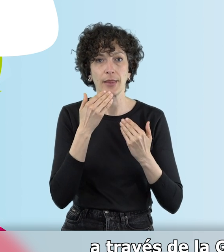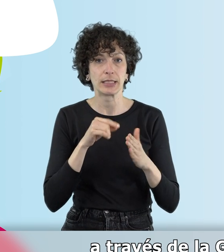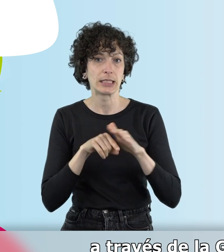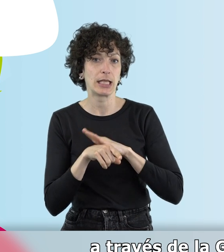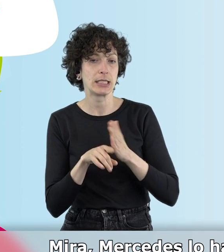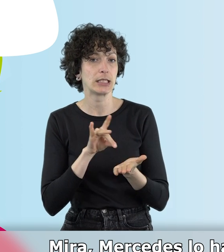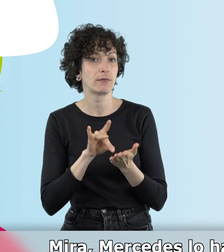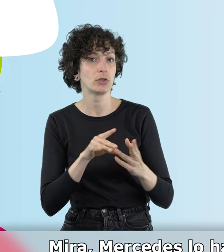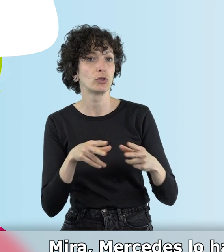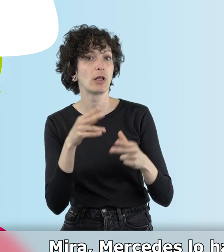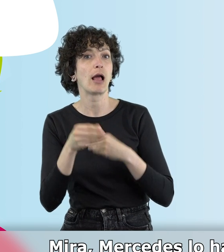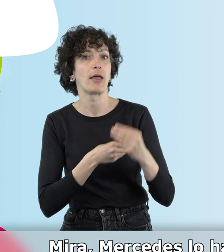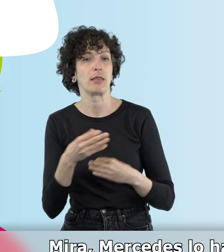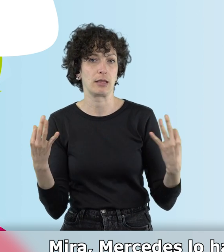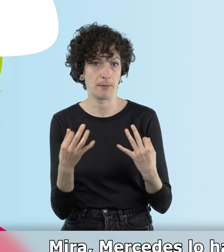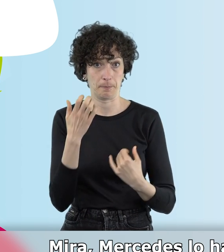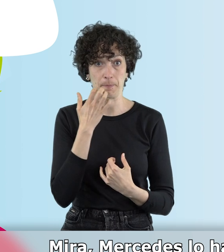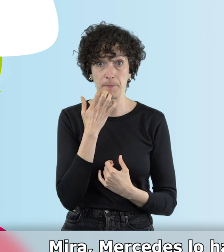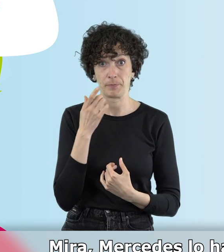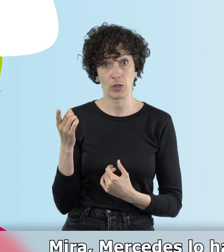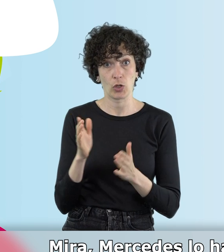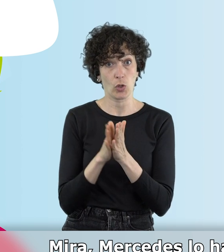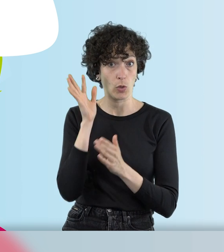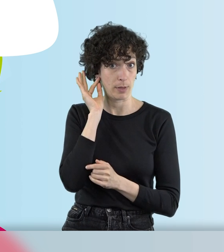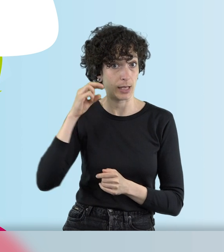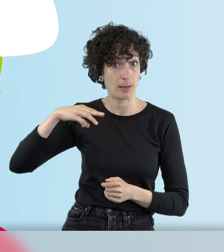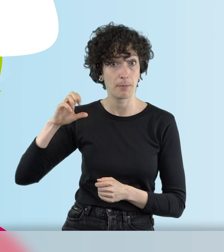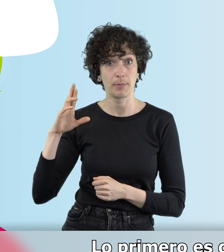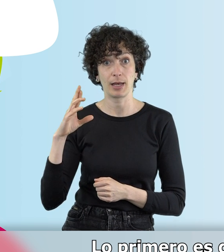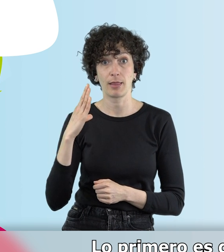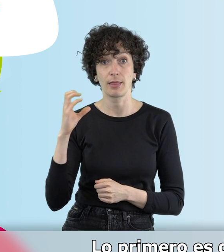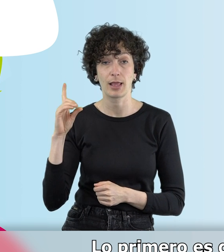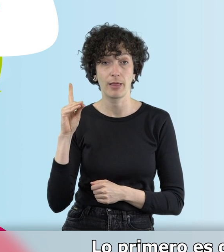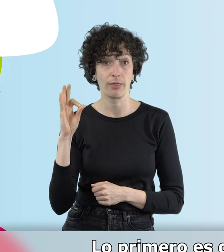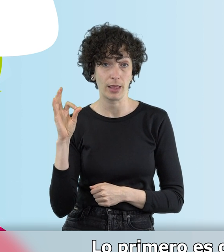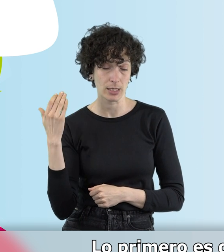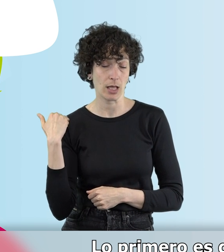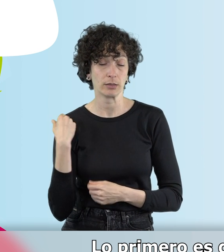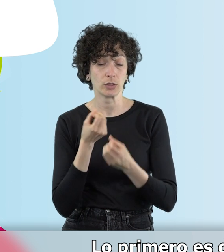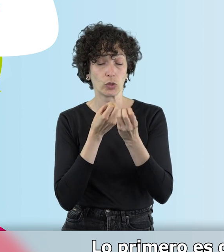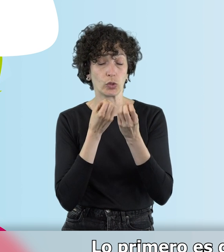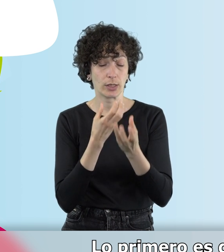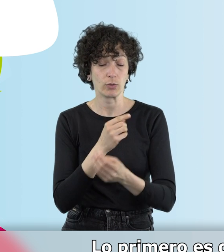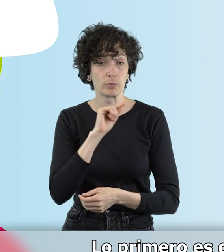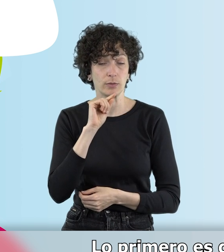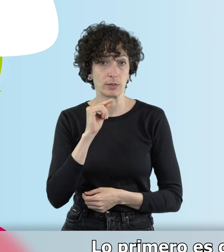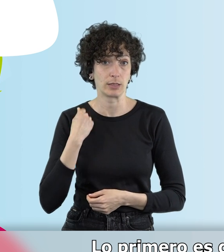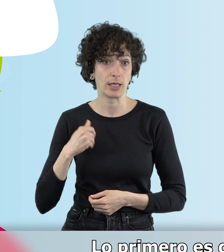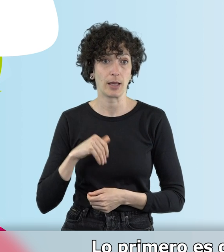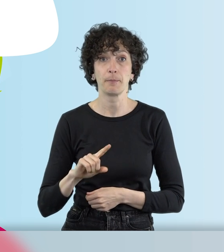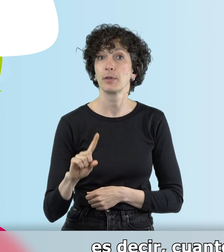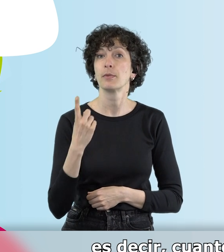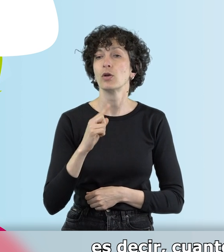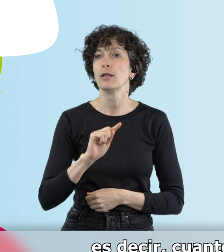Gerencia de Servicios Sociales? Pues mira, Mercedes lo ha comentado hace un momento. Lo primero es detectar de